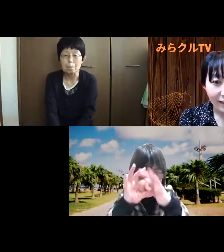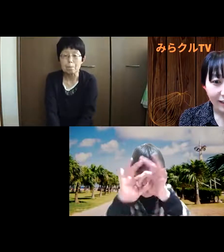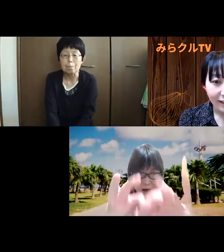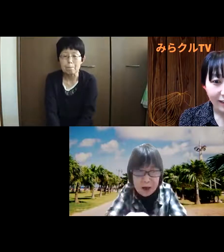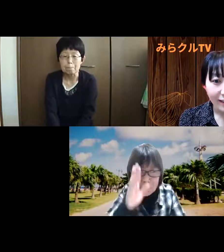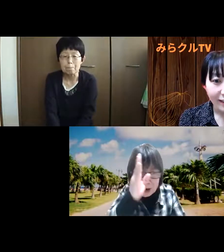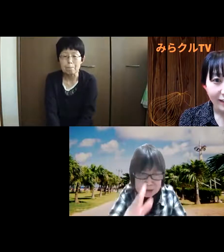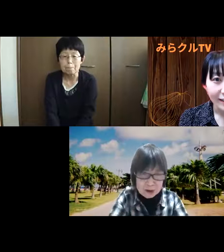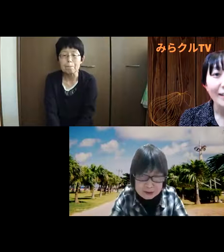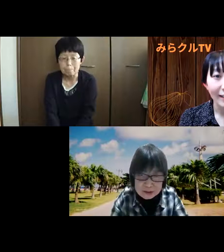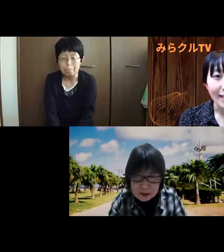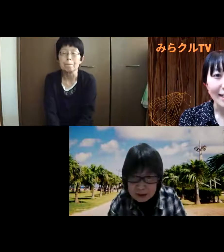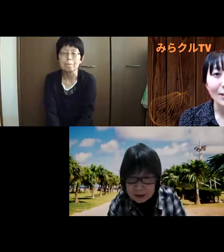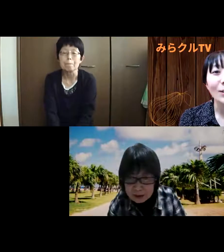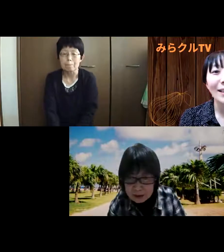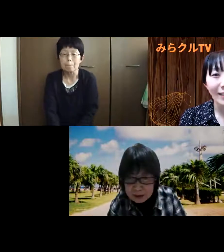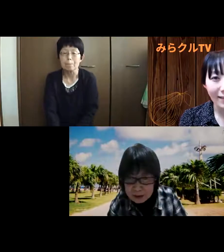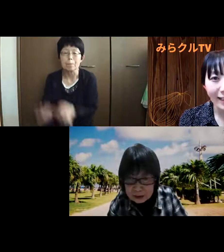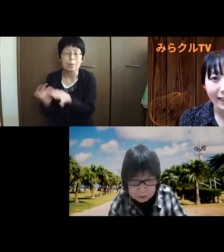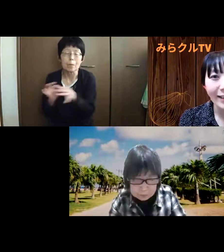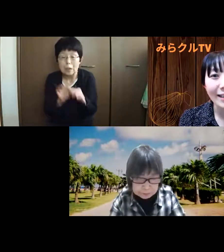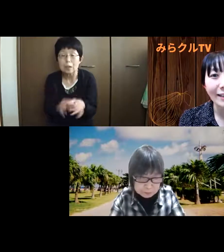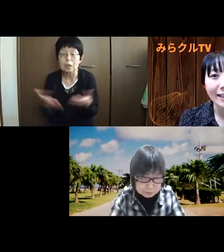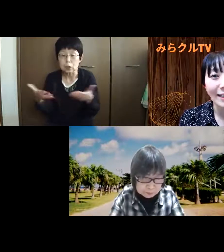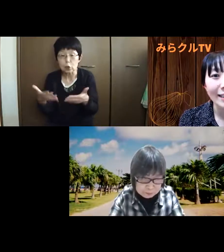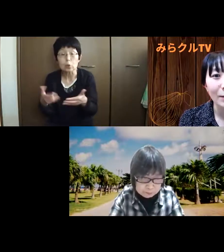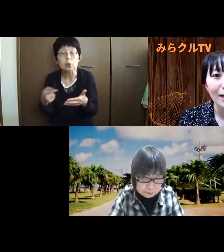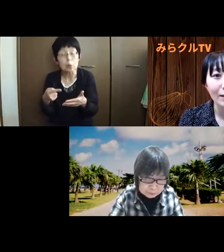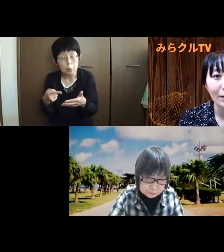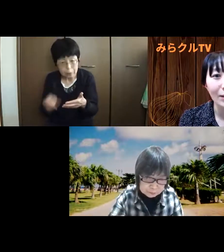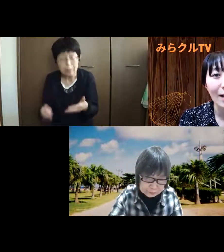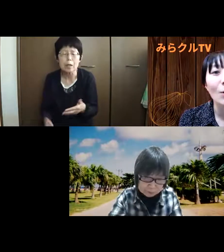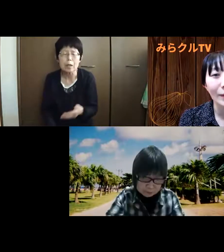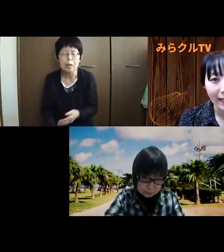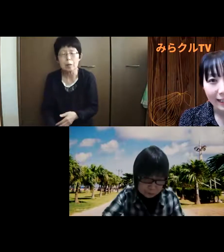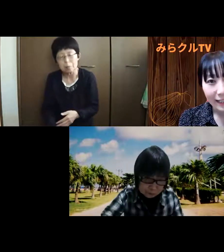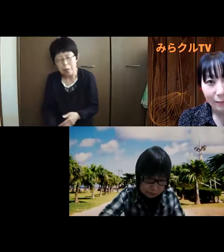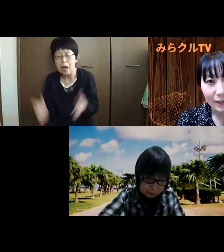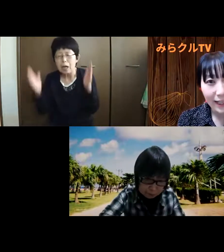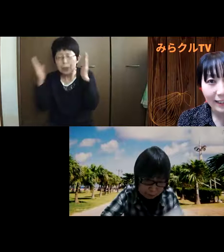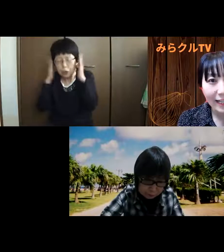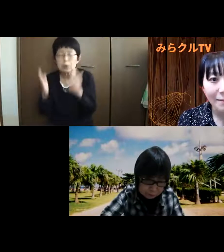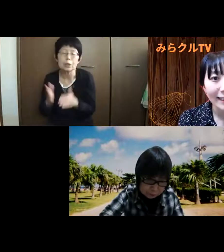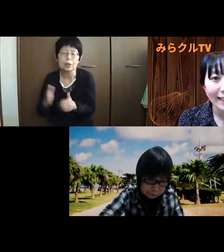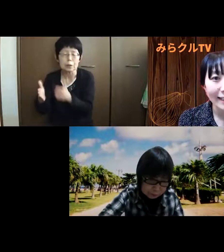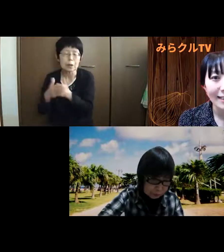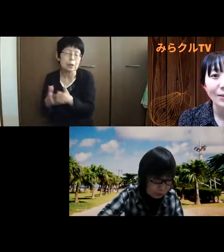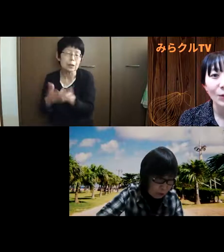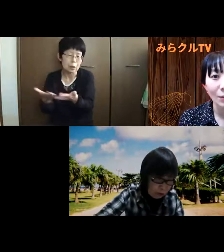てお願いします。 仕事などでは聞こえなくて助けてもらうことが多くて、気持ちが控えめになったりすることも